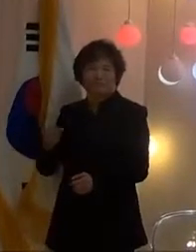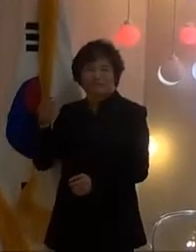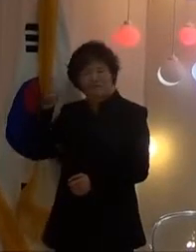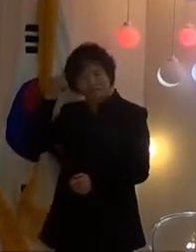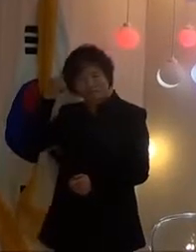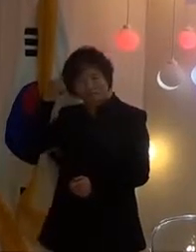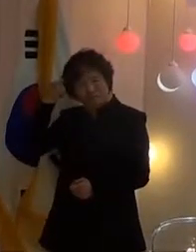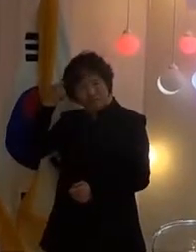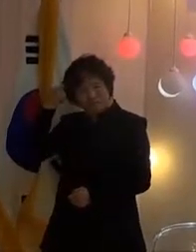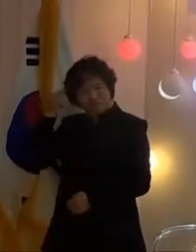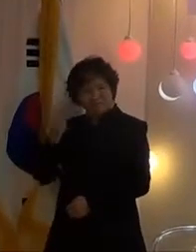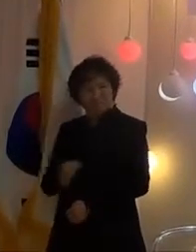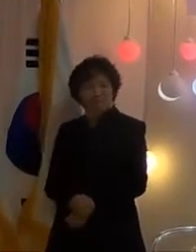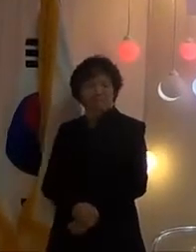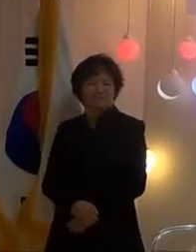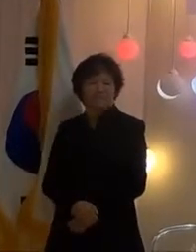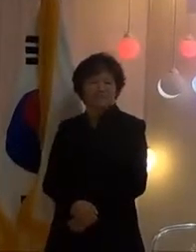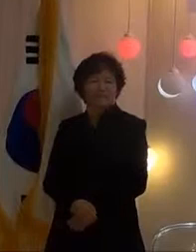해봤는데